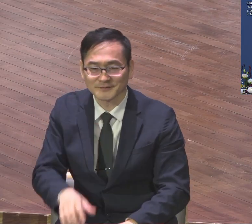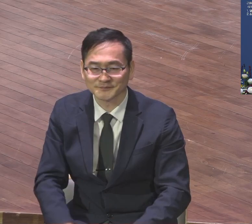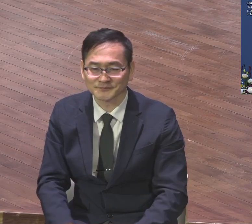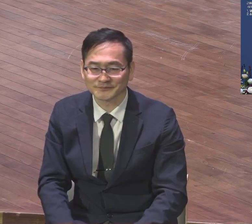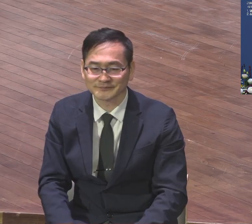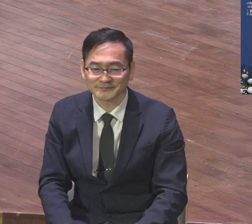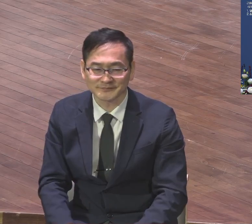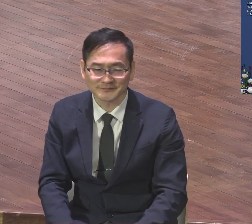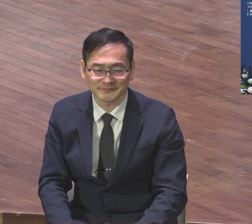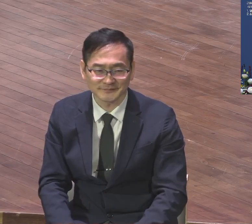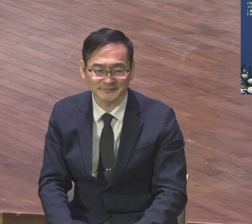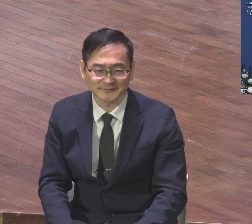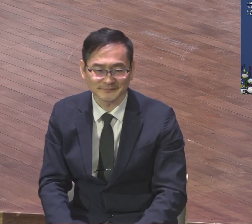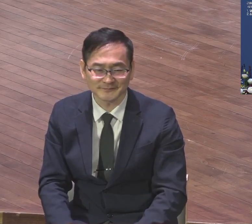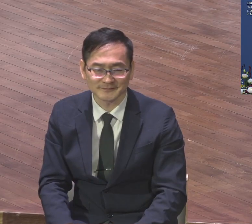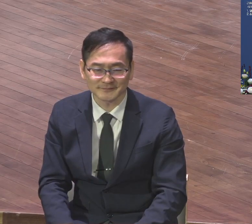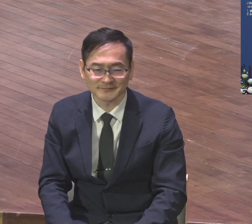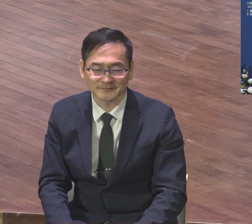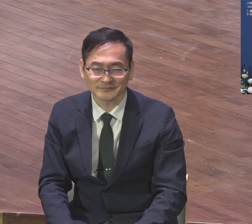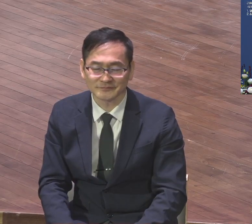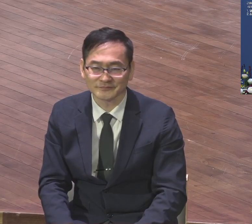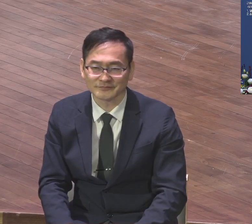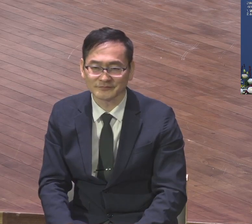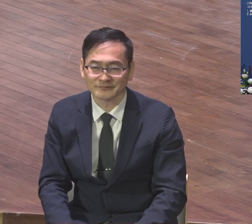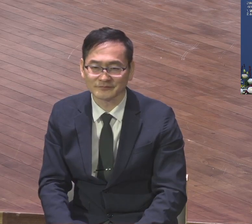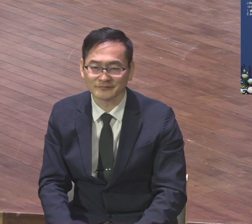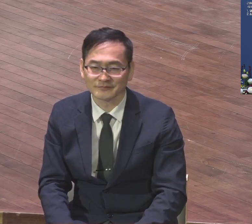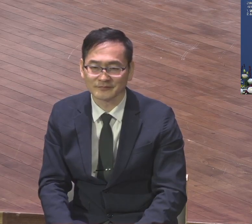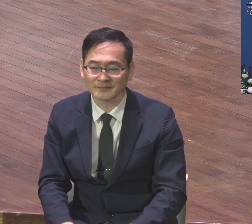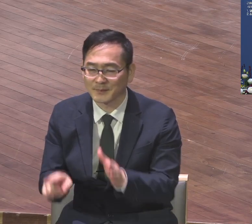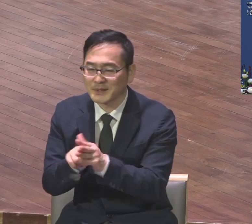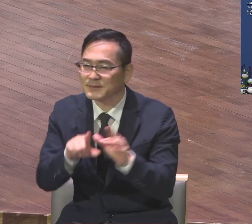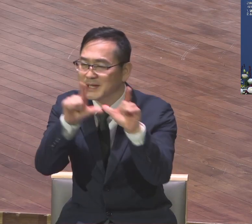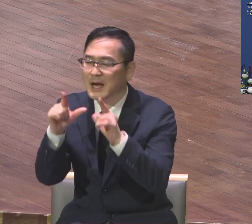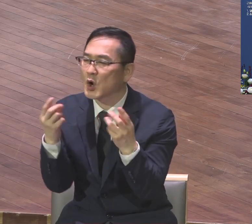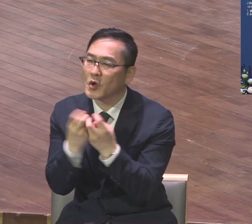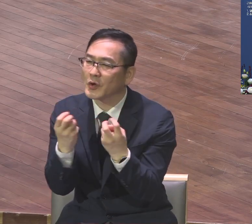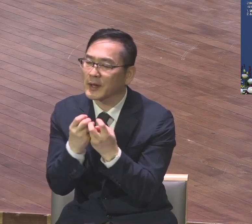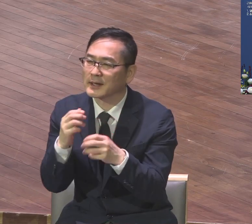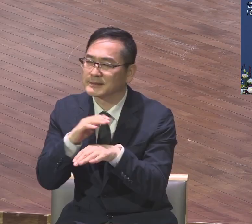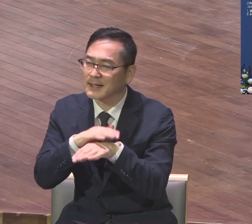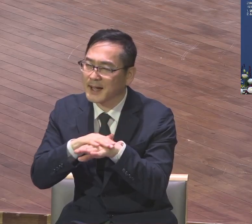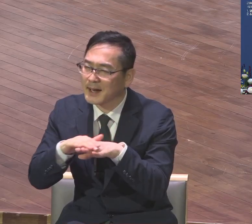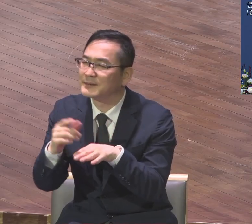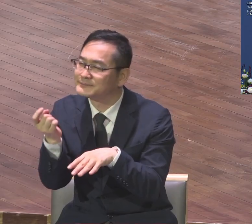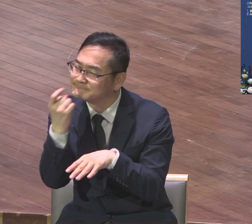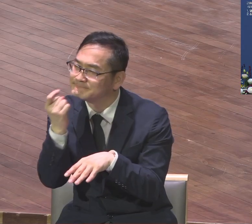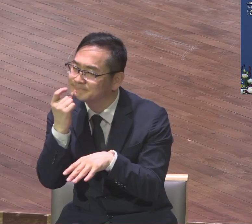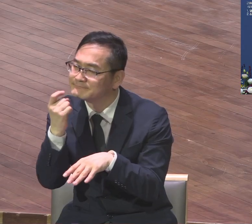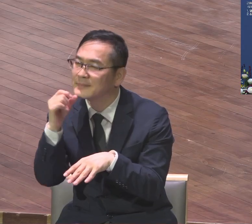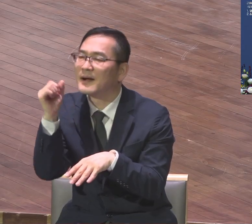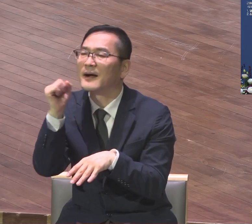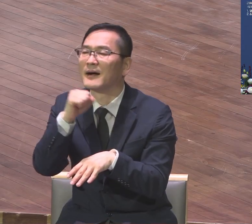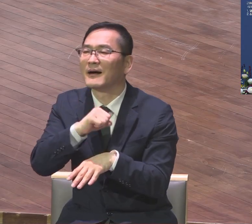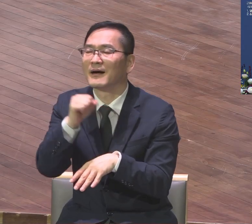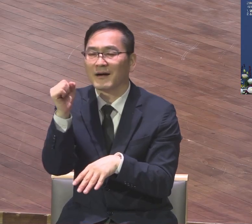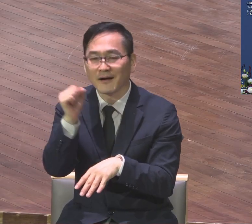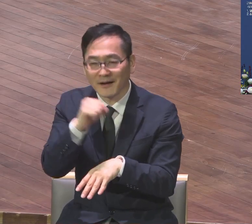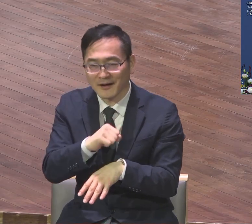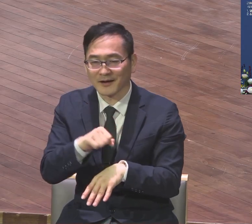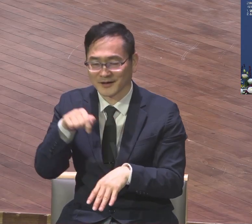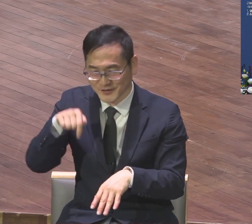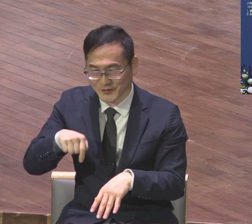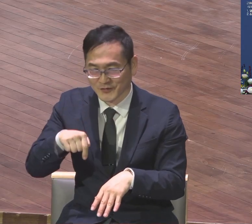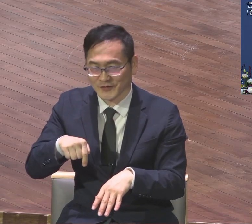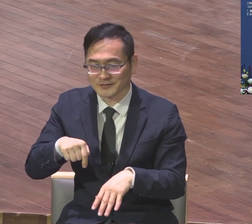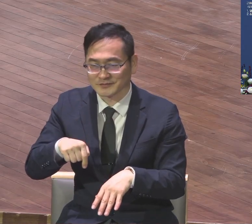쭉 해서 성경적 신앙생활을 어떻게 하는 것인지 구체적으로 잘 들으시고 복음이 주는 행복을 맛보시기를